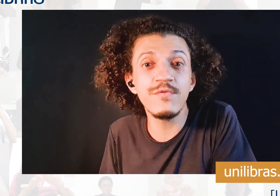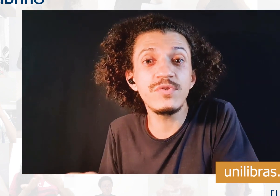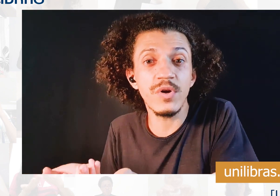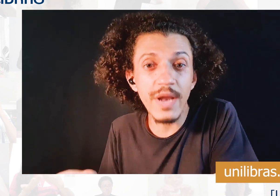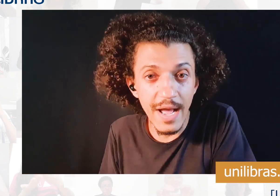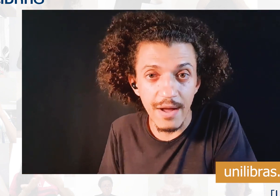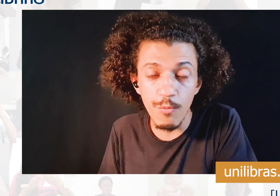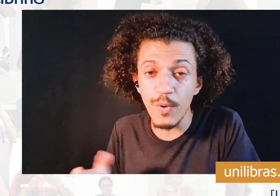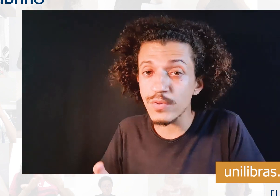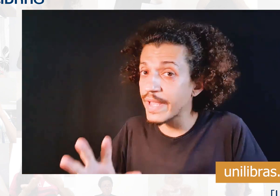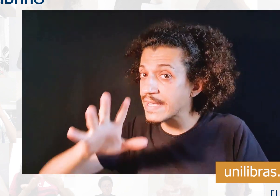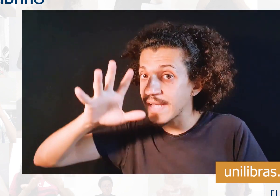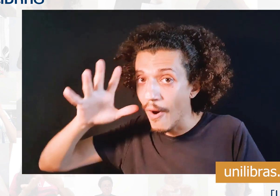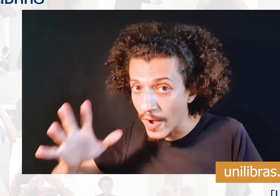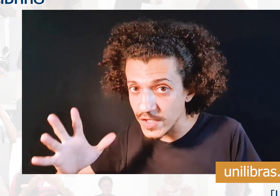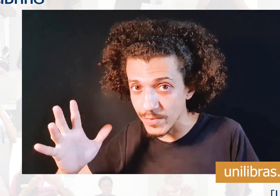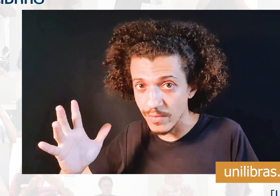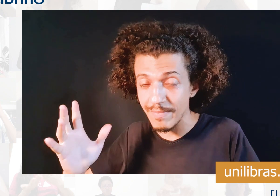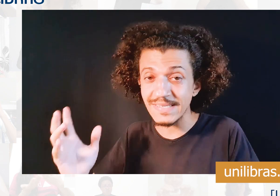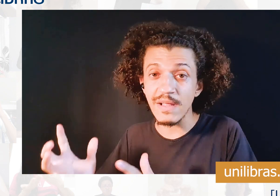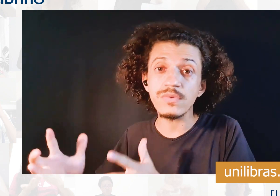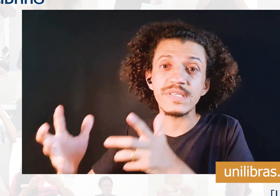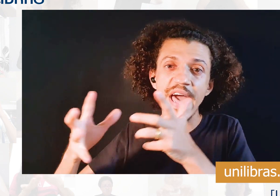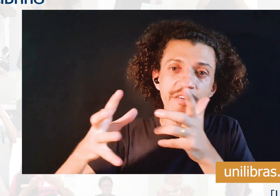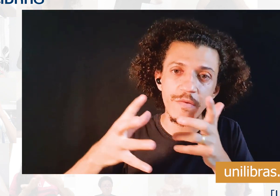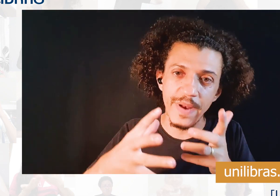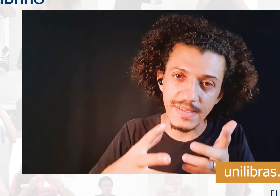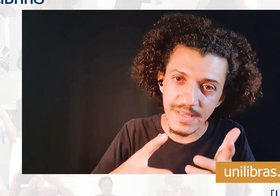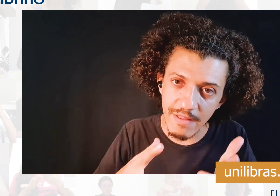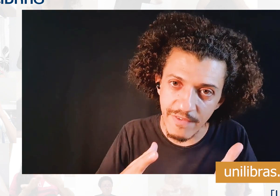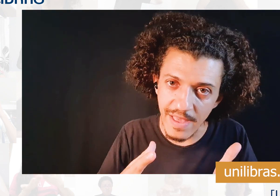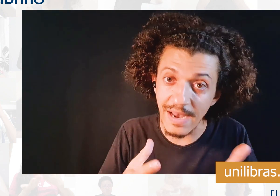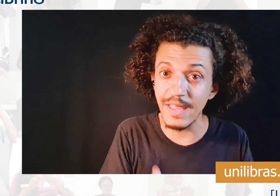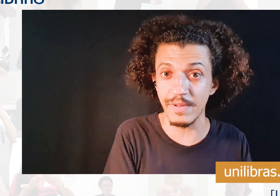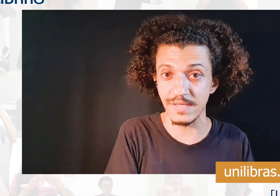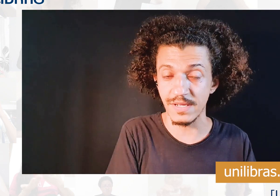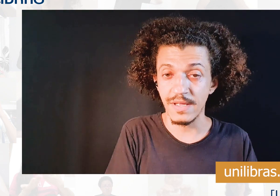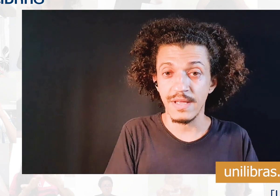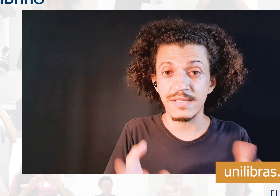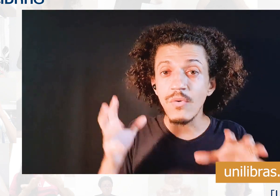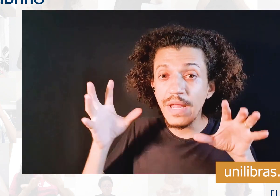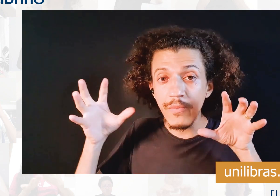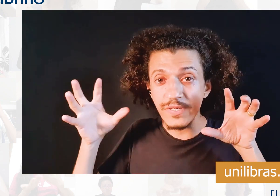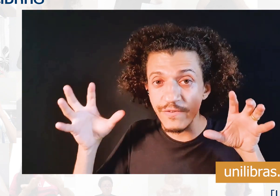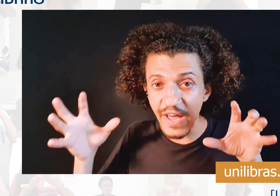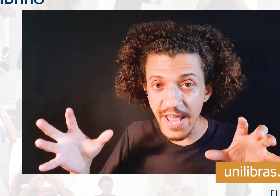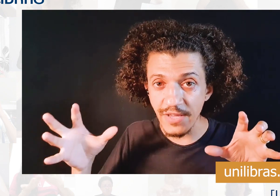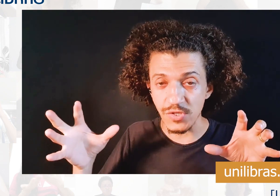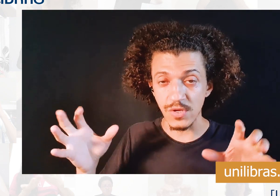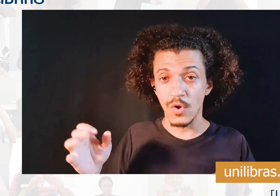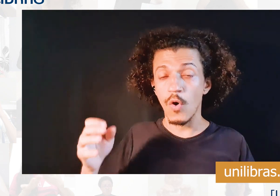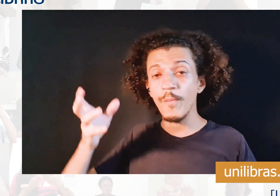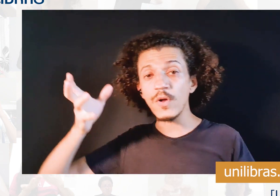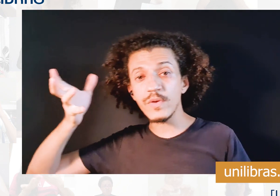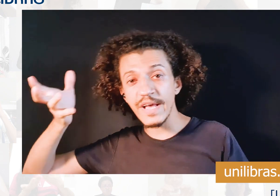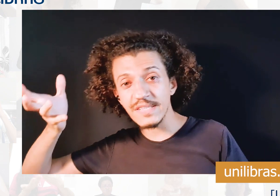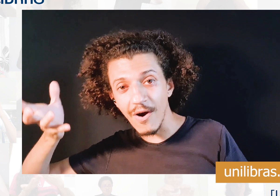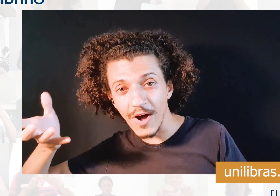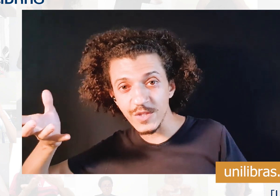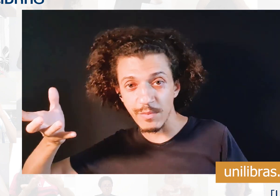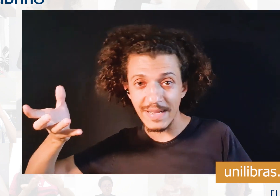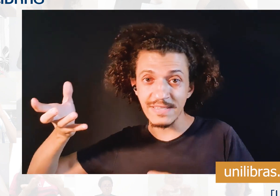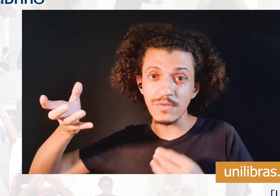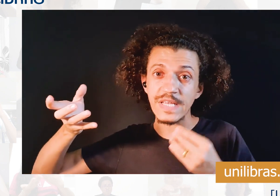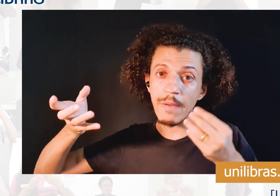vai funcionar. O português é ótimo, mas não serve para escrever a Libras. São línguas diferentes. O português